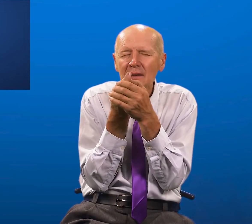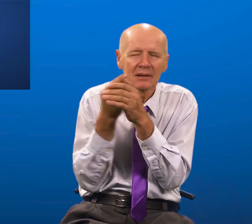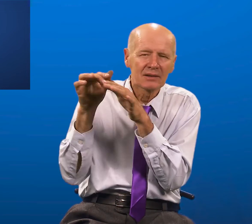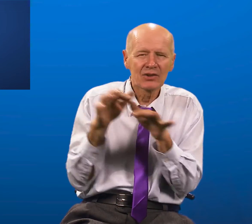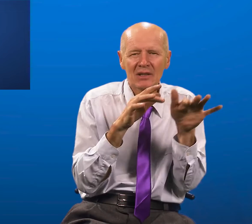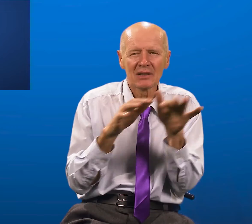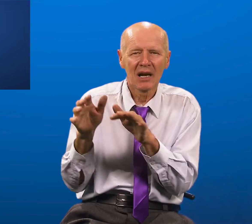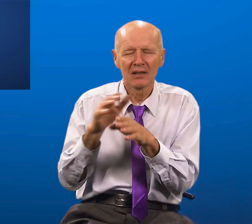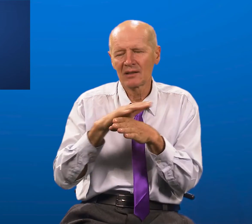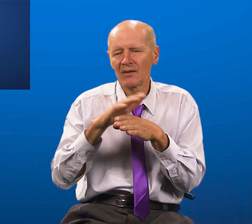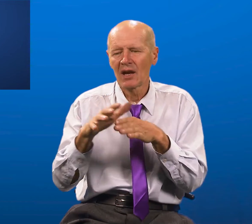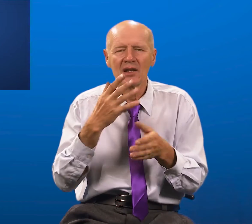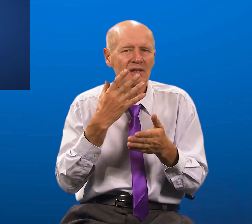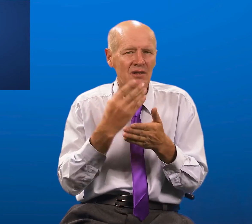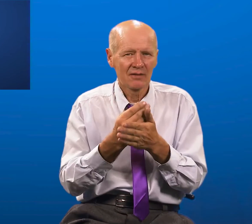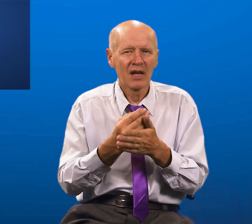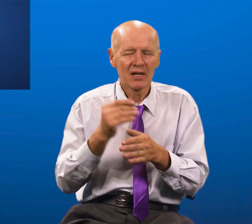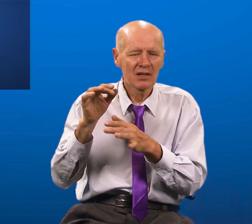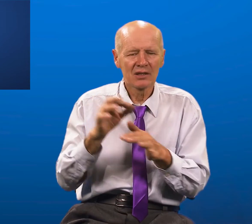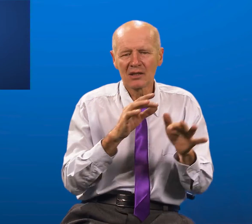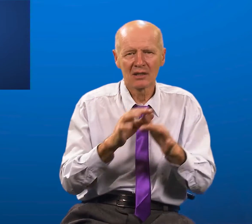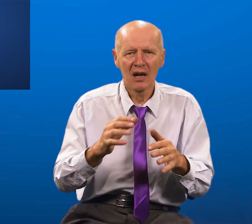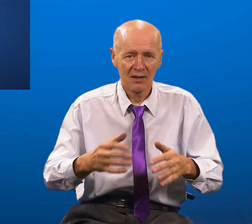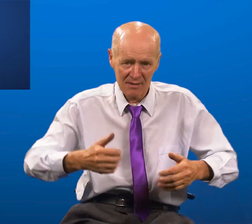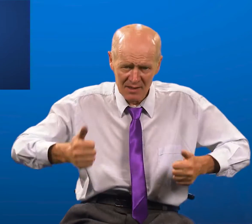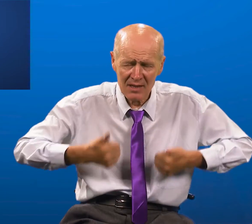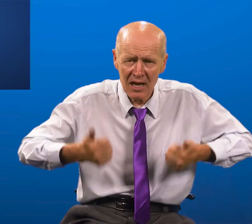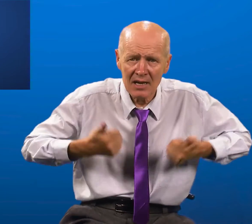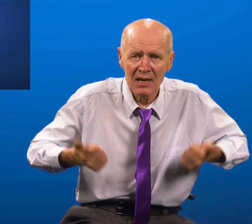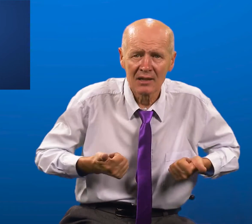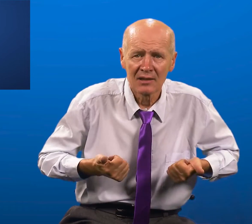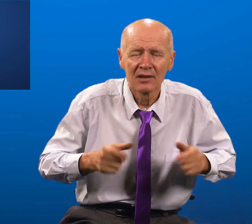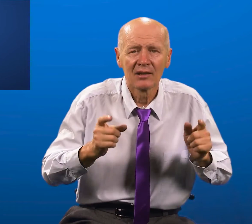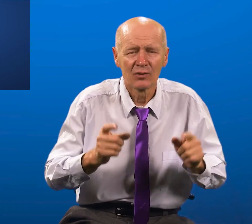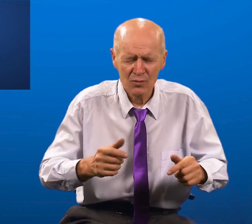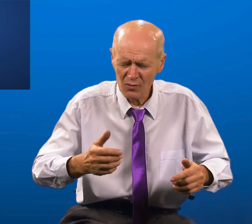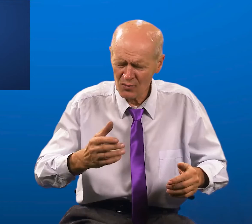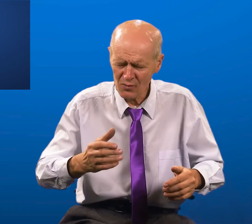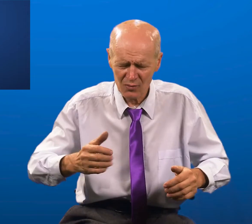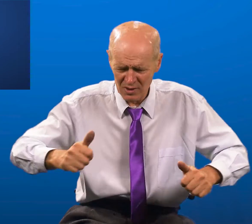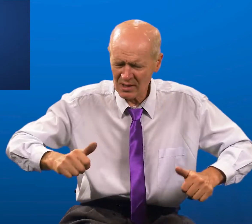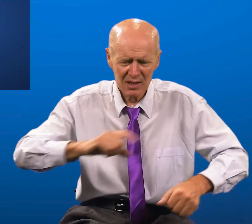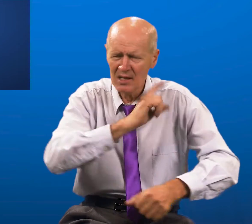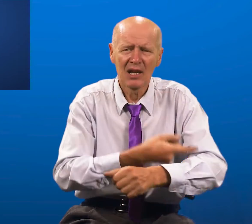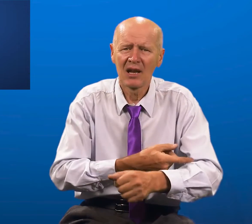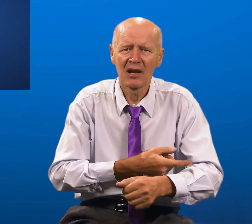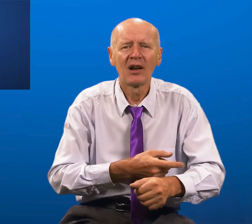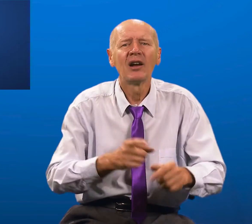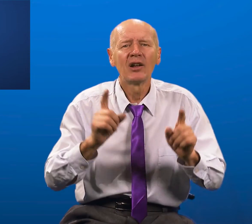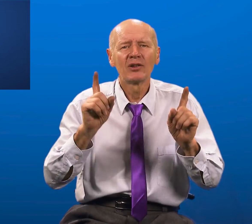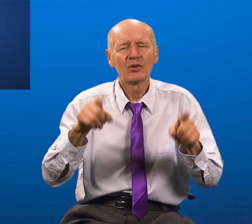делах совершать свой энтузиазм, рвение, то усердие, которое Господь ему